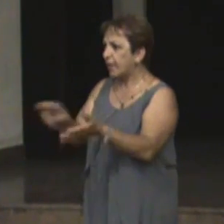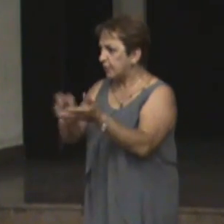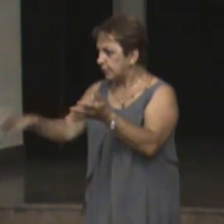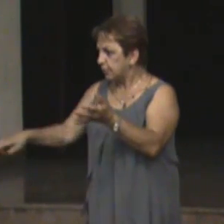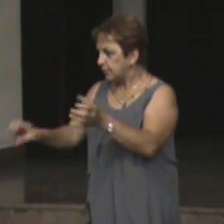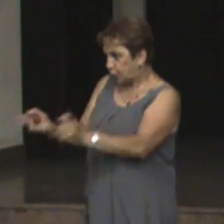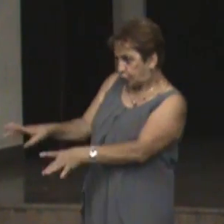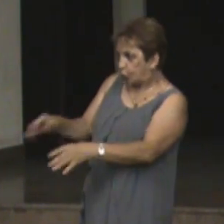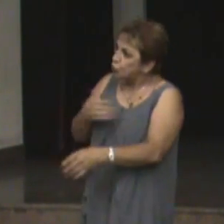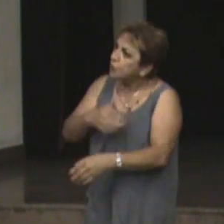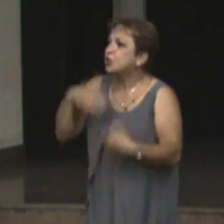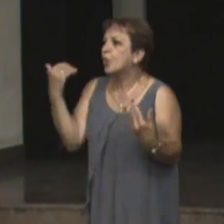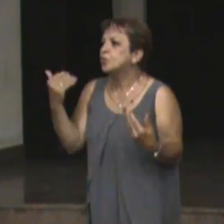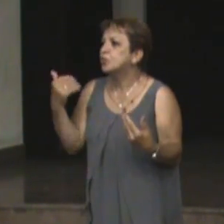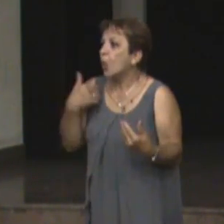կարևոր է։